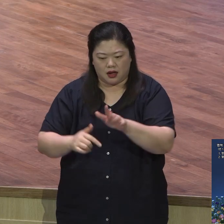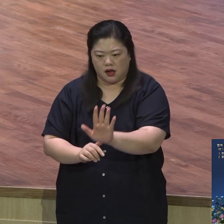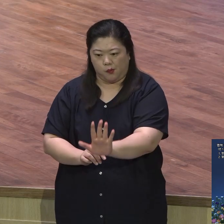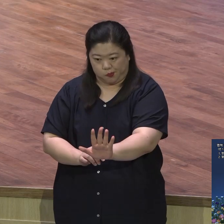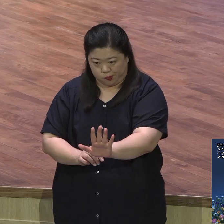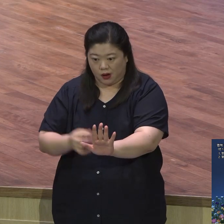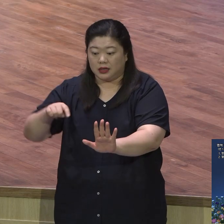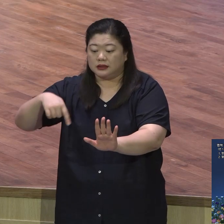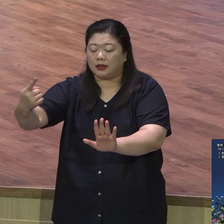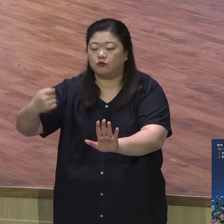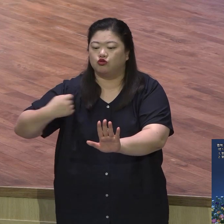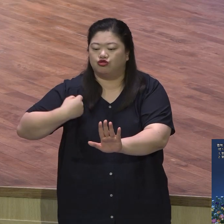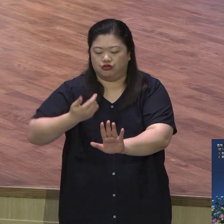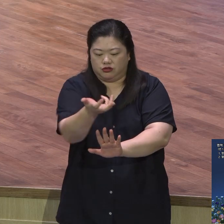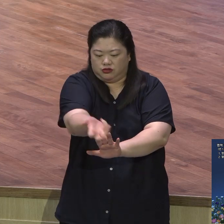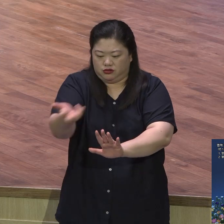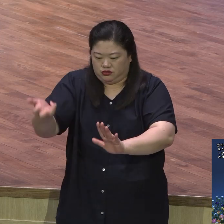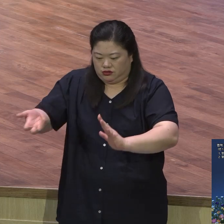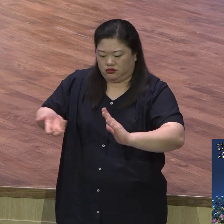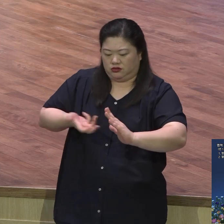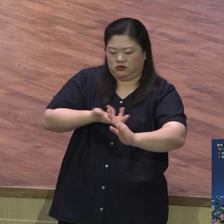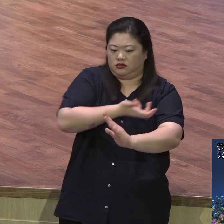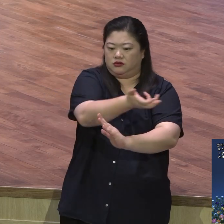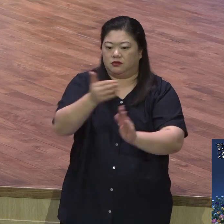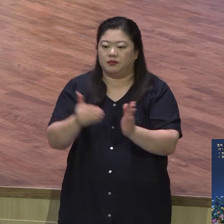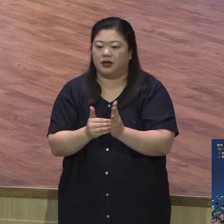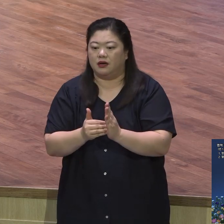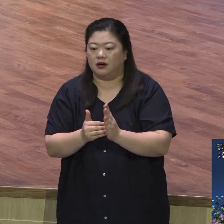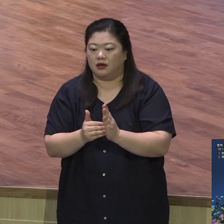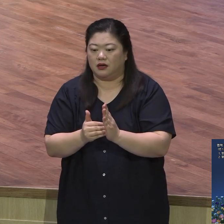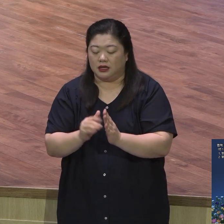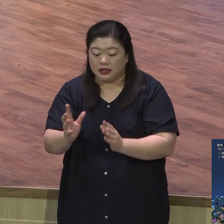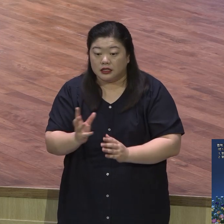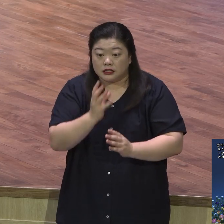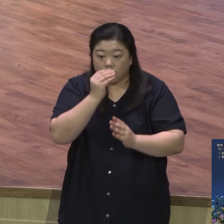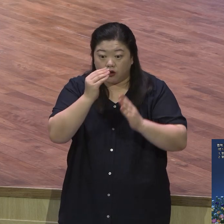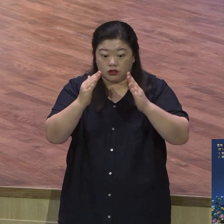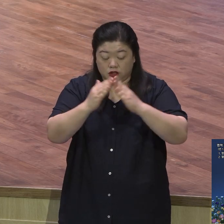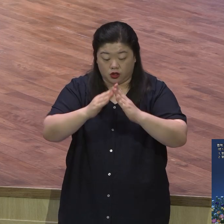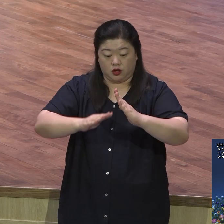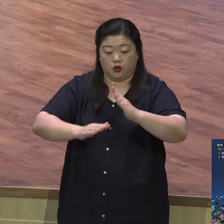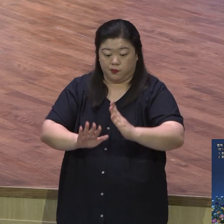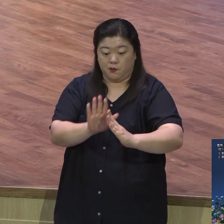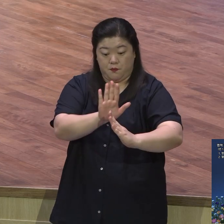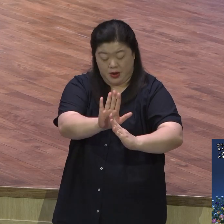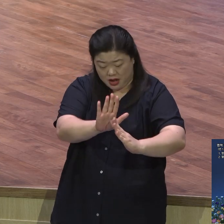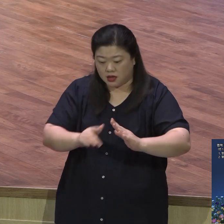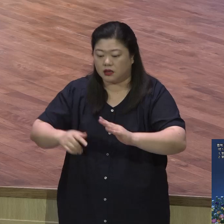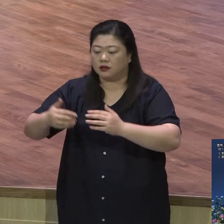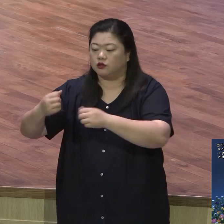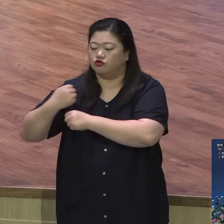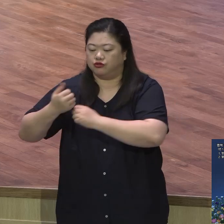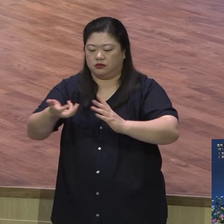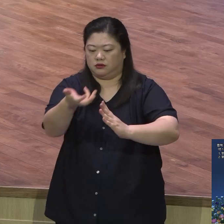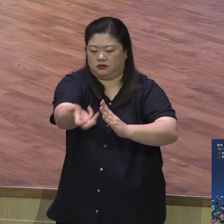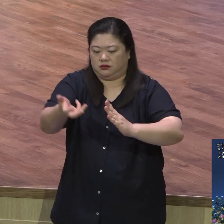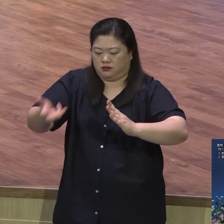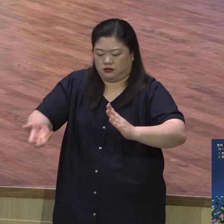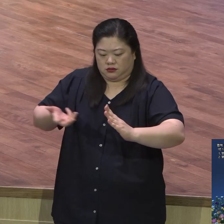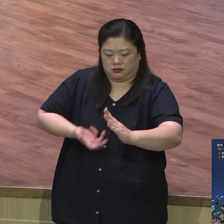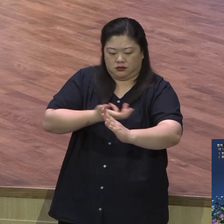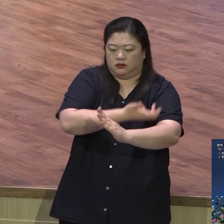하나님의 인지와 보호와 인도를 상징하는 게 성전이 성전 중심은 열두지파가 뺑 둘러 있어요 특별히